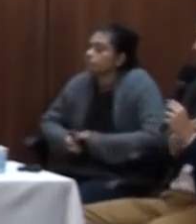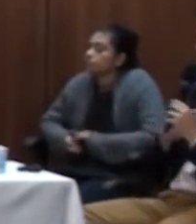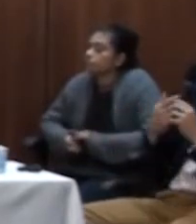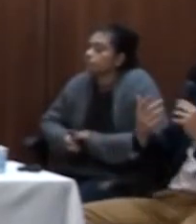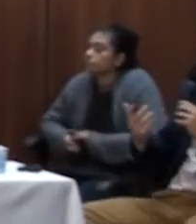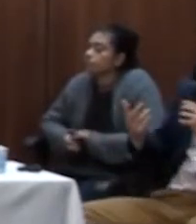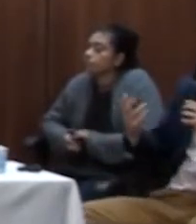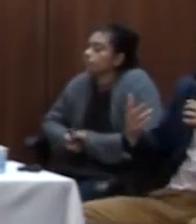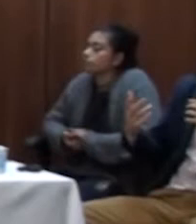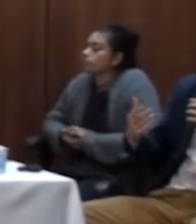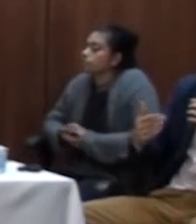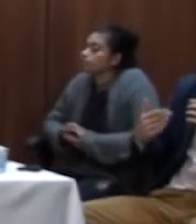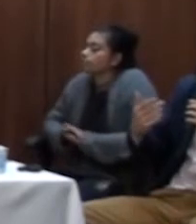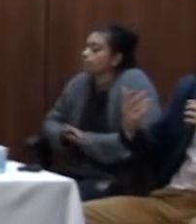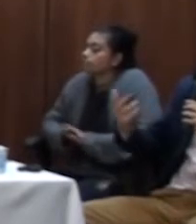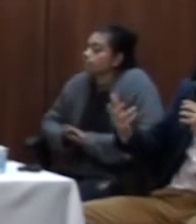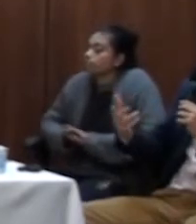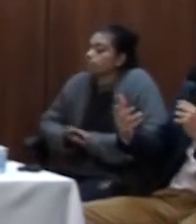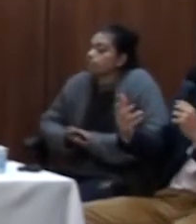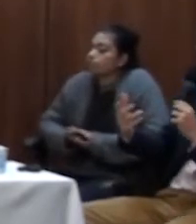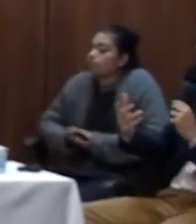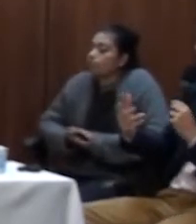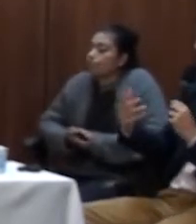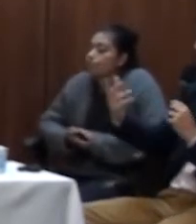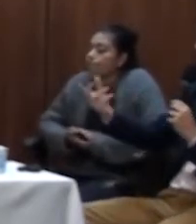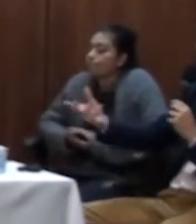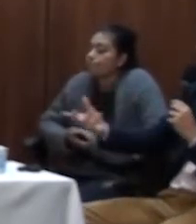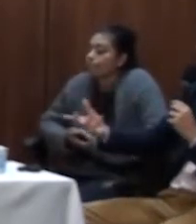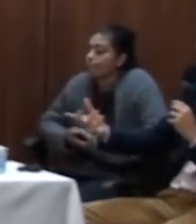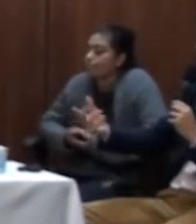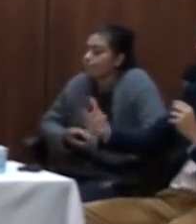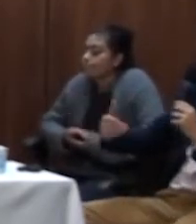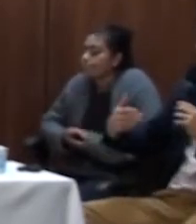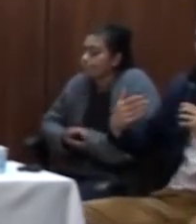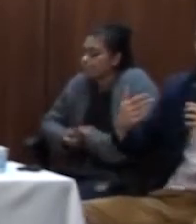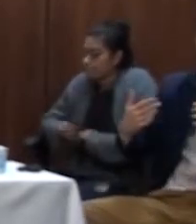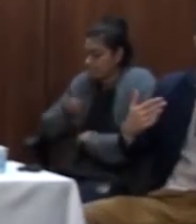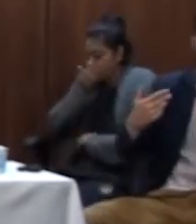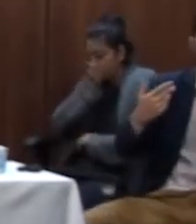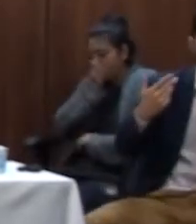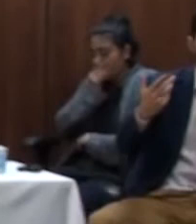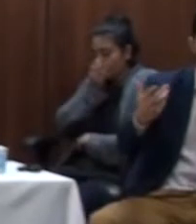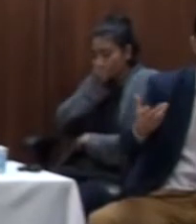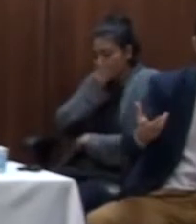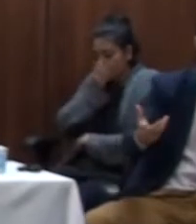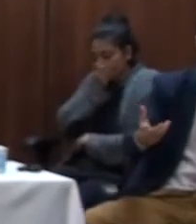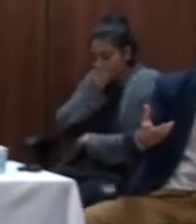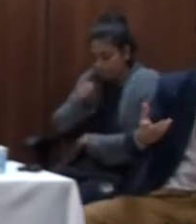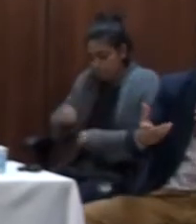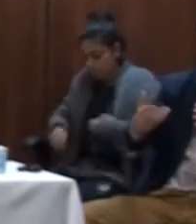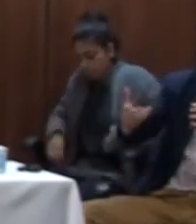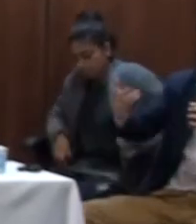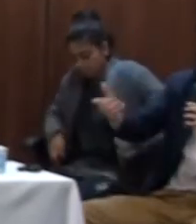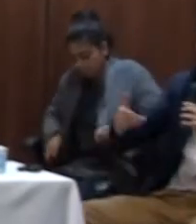teve muita dificuldade de identificação de qual era a dimensão dessa demanda face à